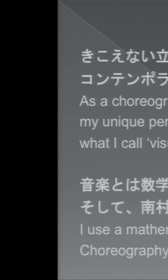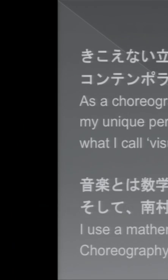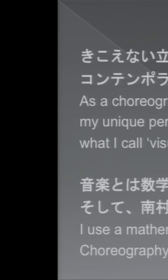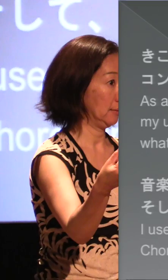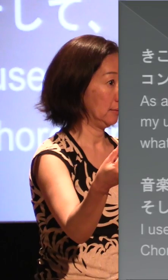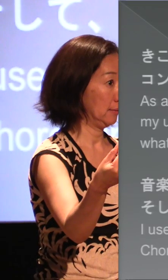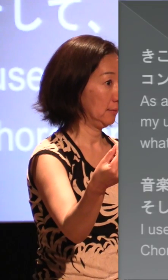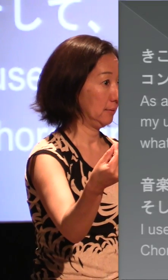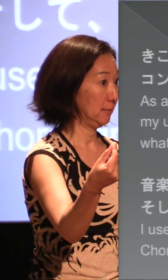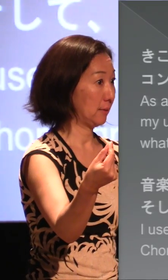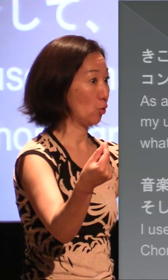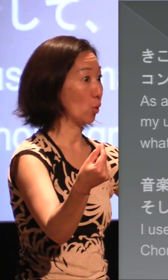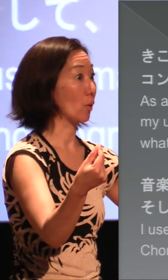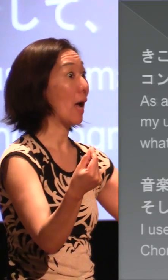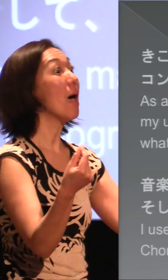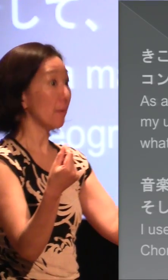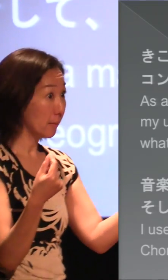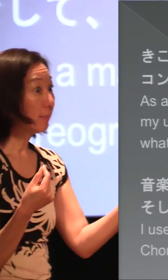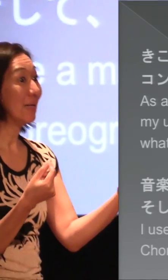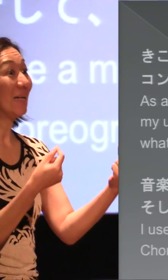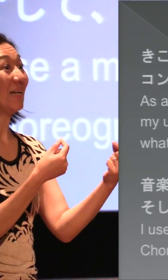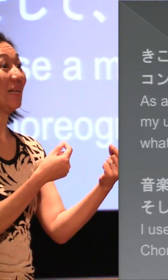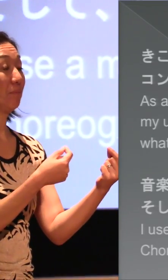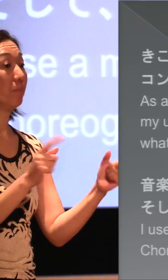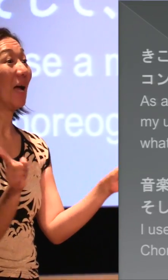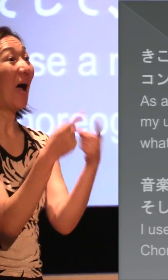音楽は数学と同じだというふうに思ったわけです。